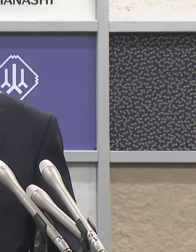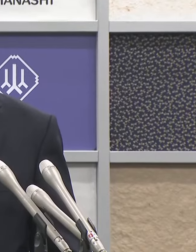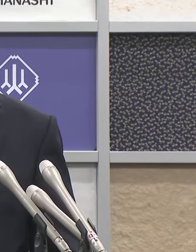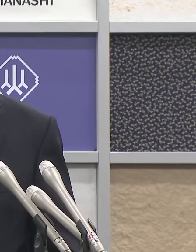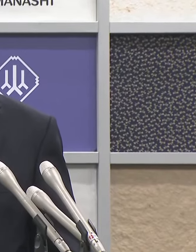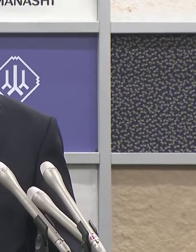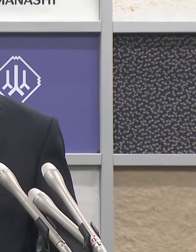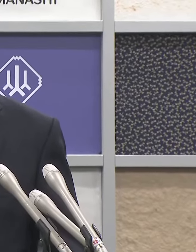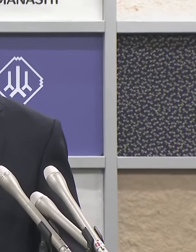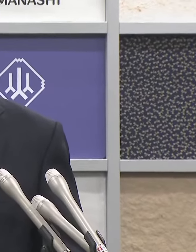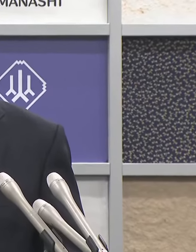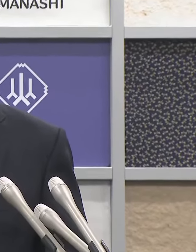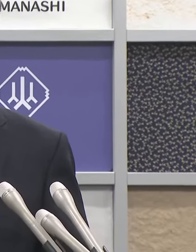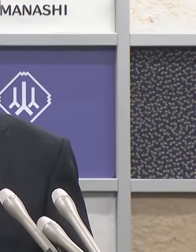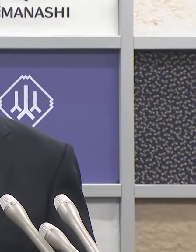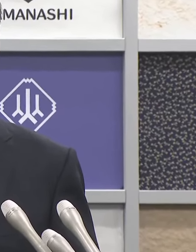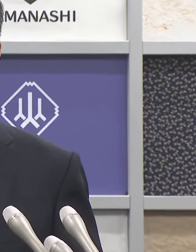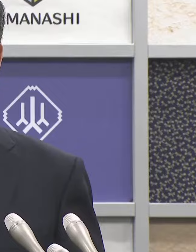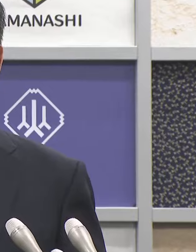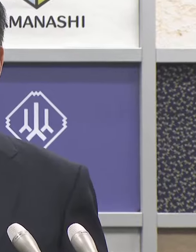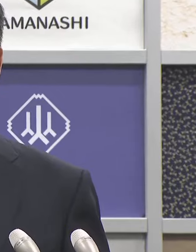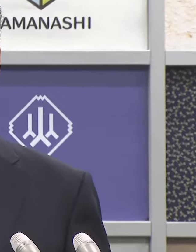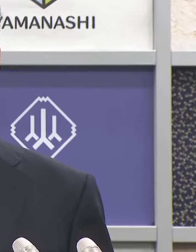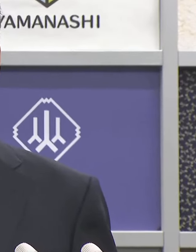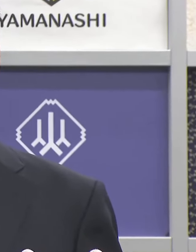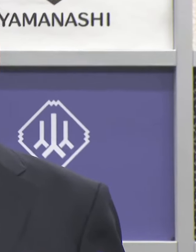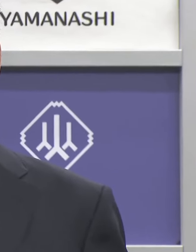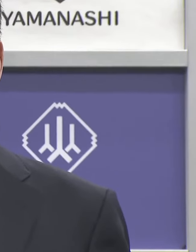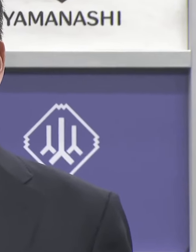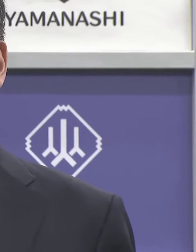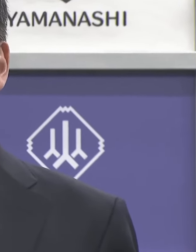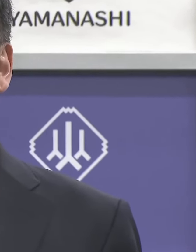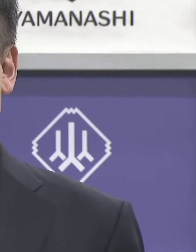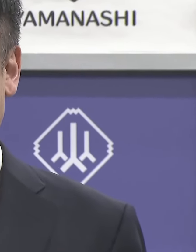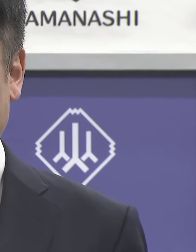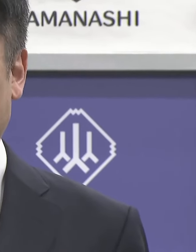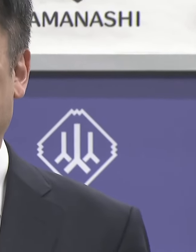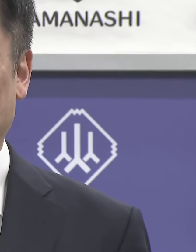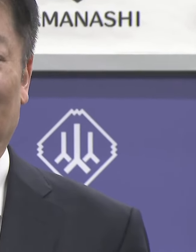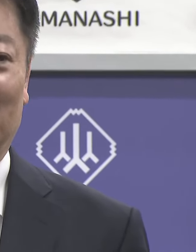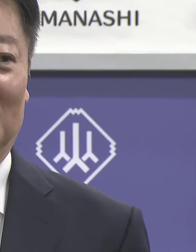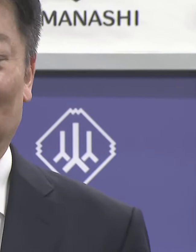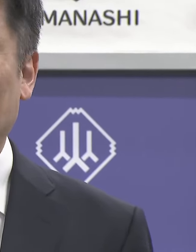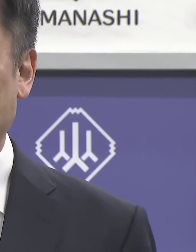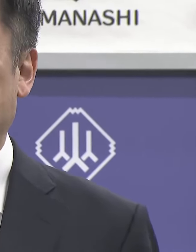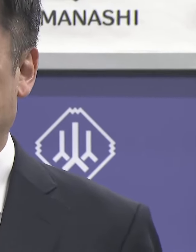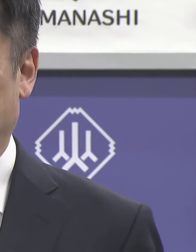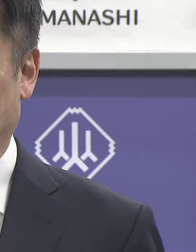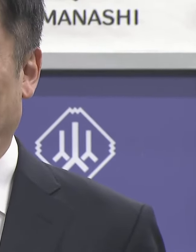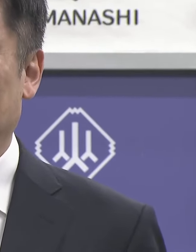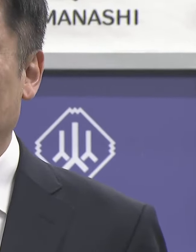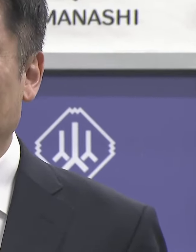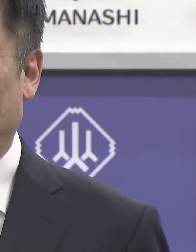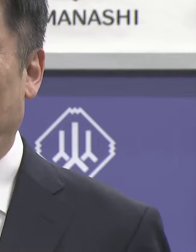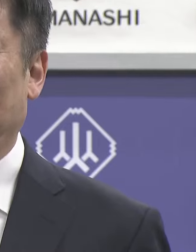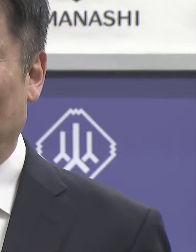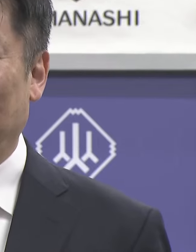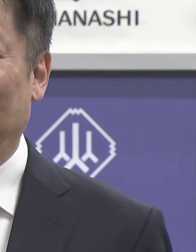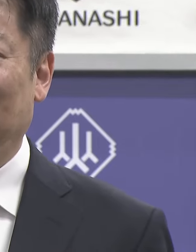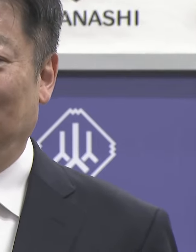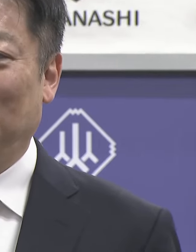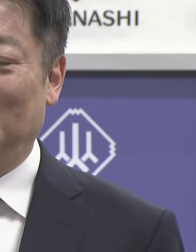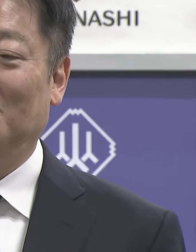本県の富士山県の藤井先生が重要な役割を占められるようになったということは、当然といえば当然、藤井先生の経歴